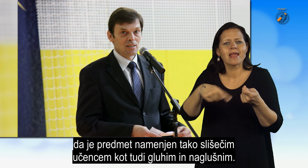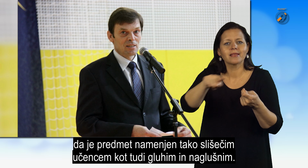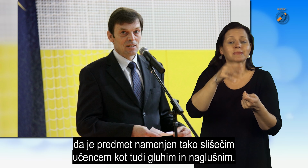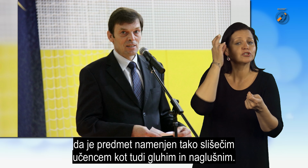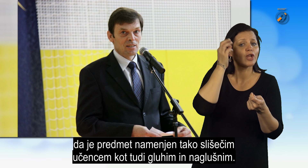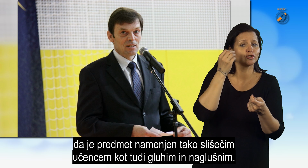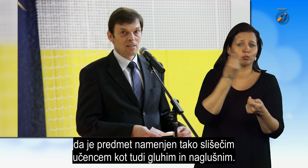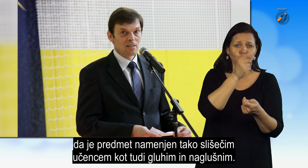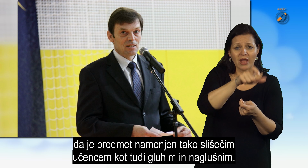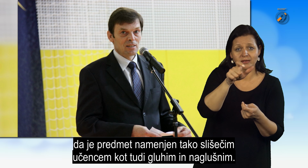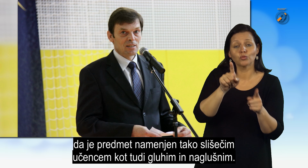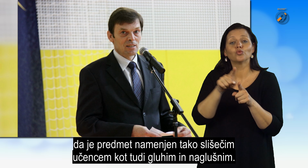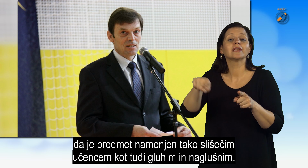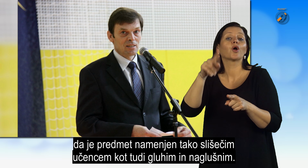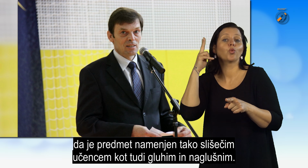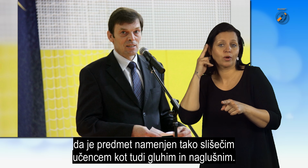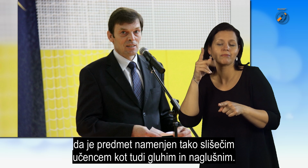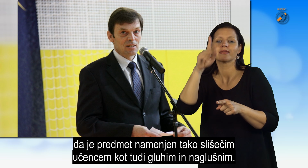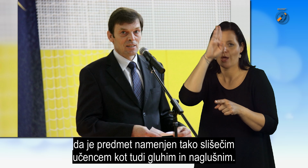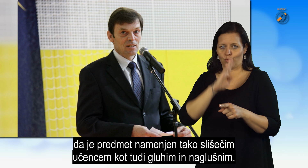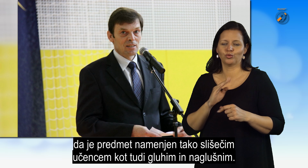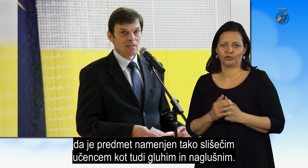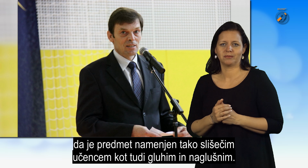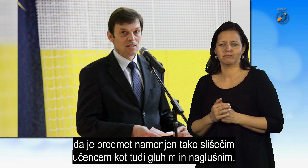učencem kot tudi gluhim in naglušnim.